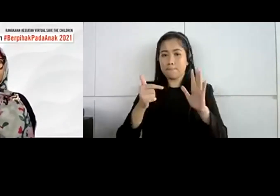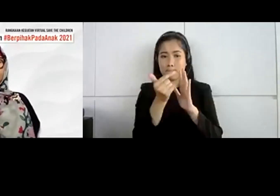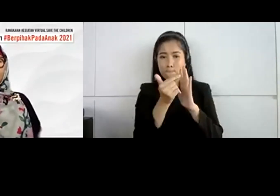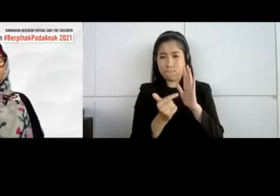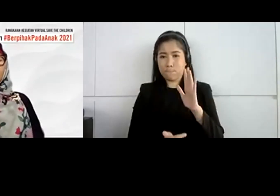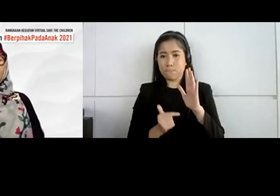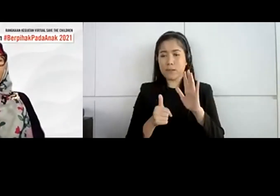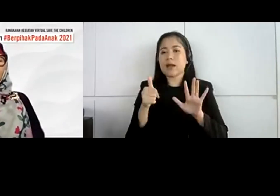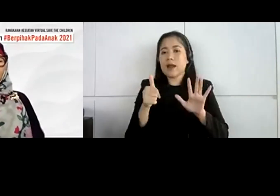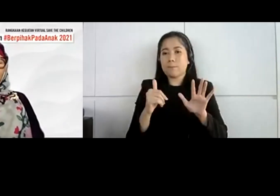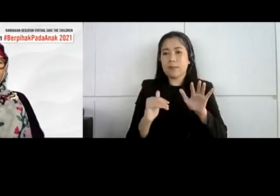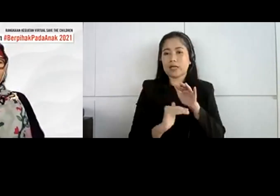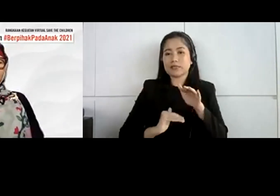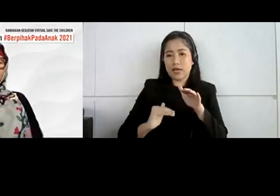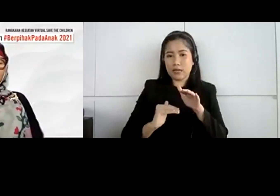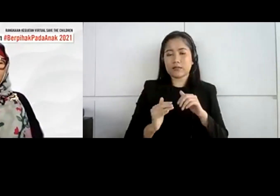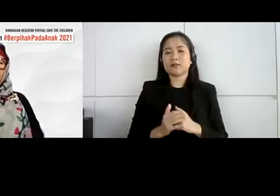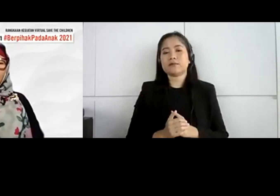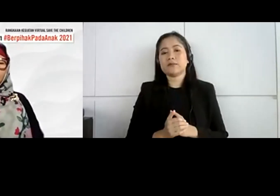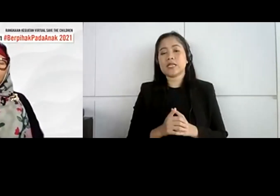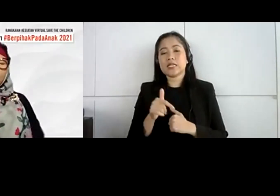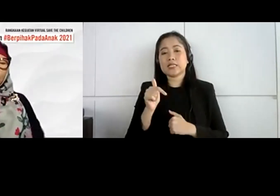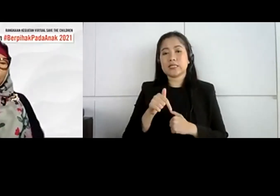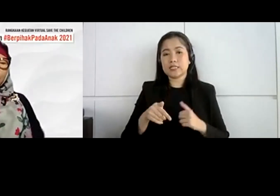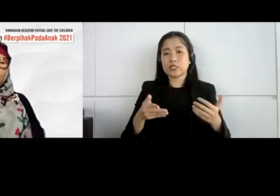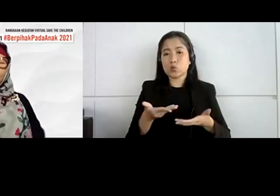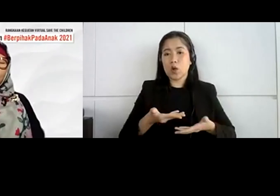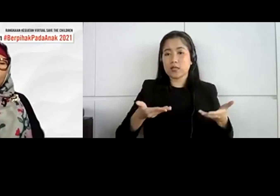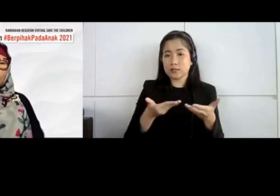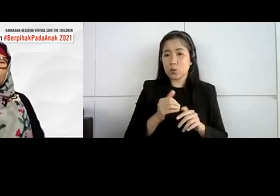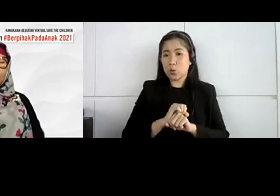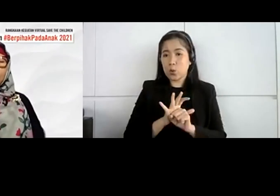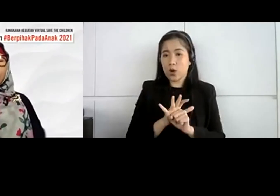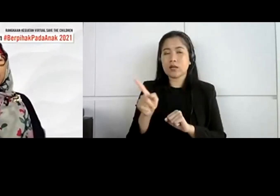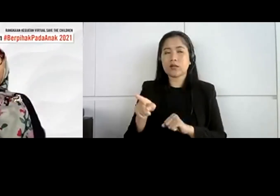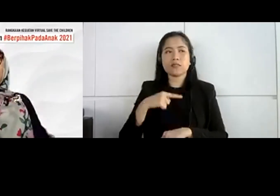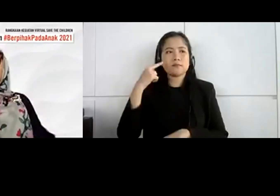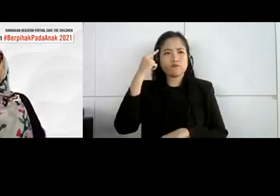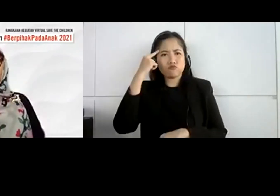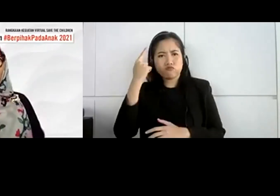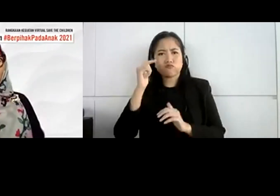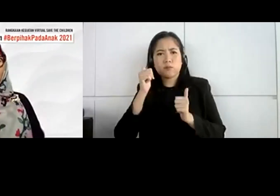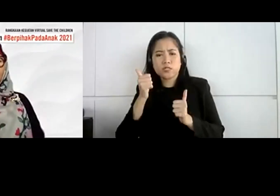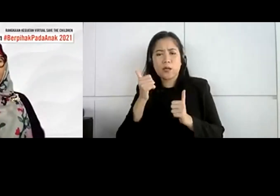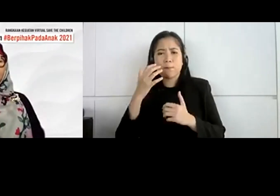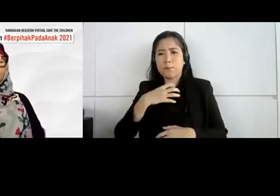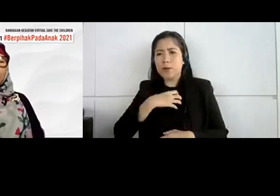kita. Terlebih di masa pandemi ini, mempersiapkan psikologis, mempersiapkan